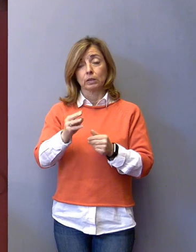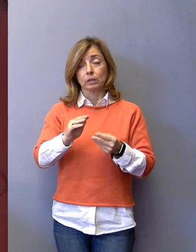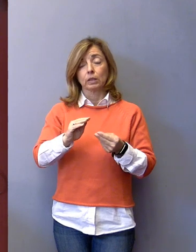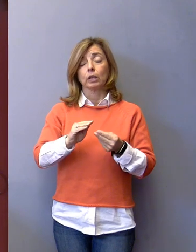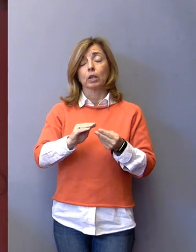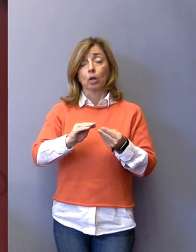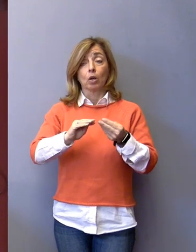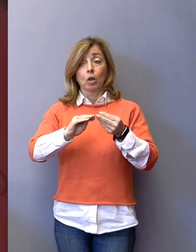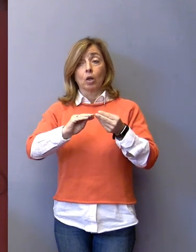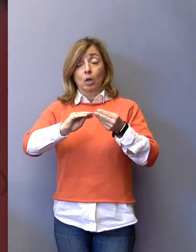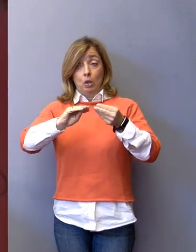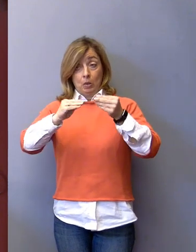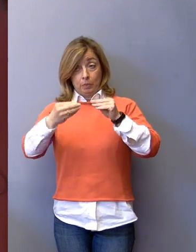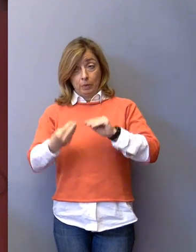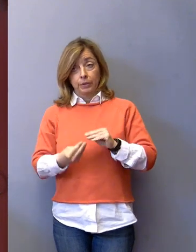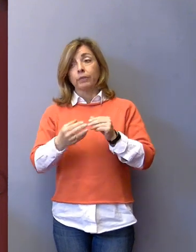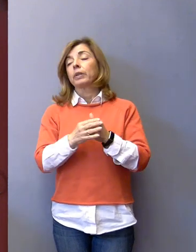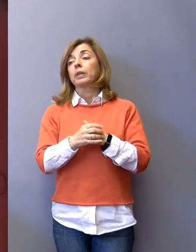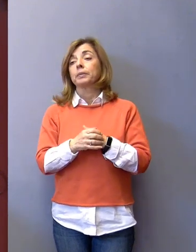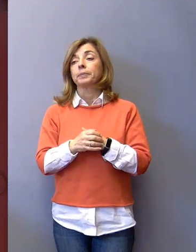devo dire che